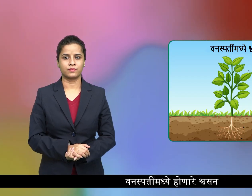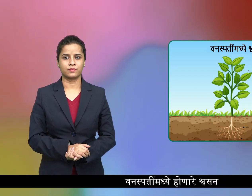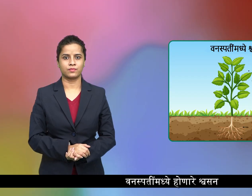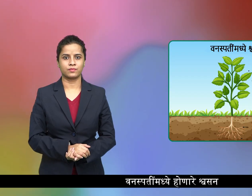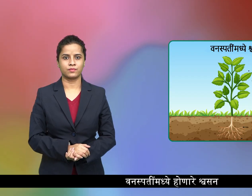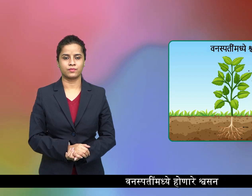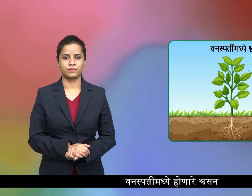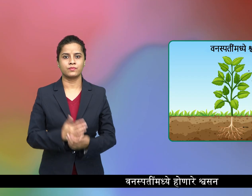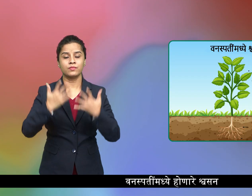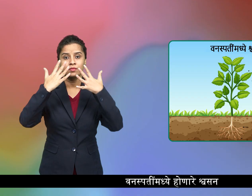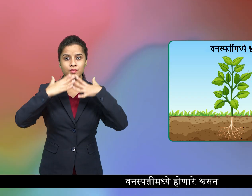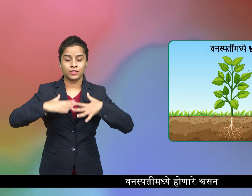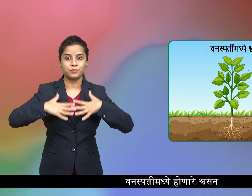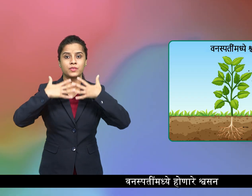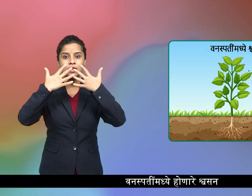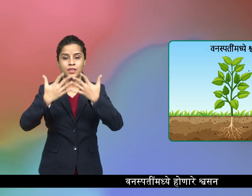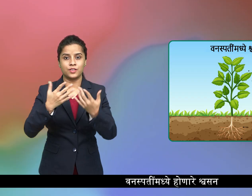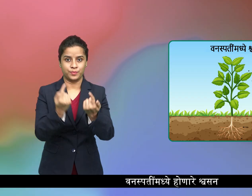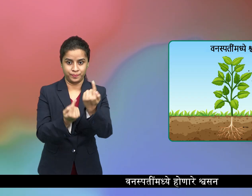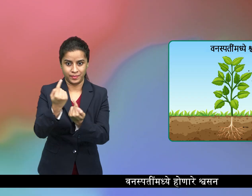वनस्पतीमध्ये होणारे श्वसन,